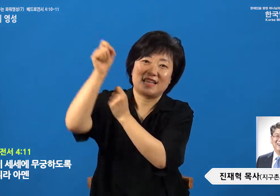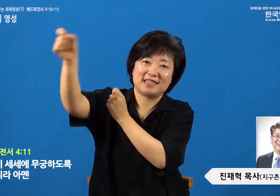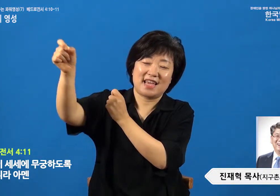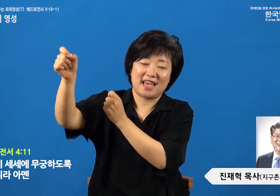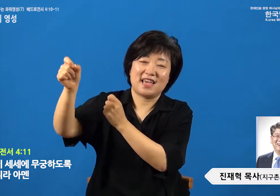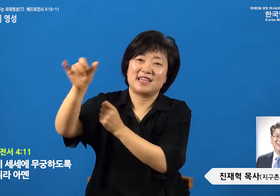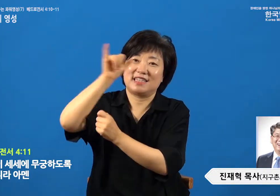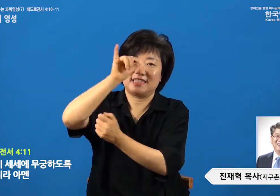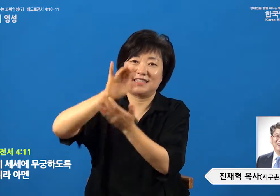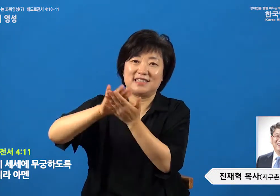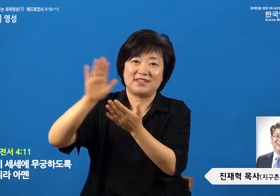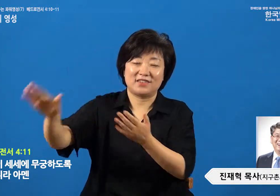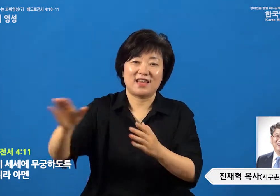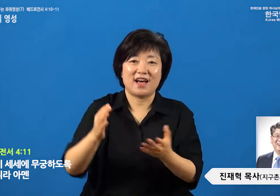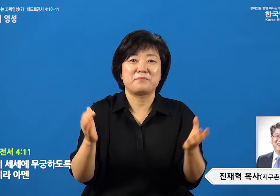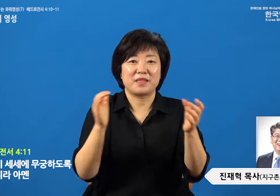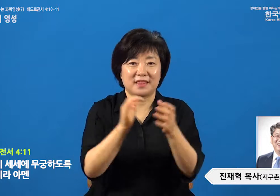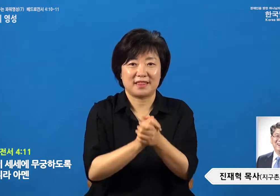있느니라. 아멘.